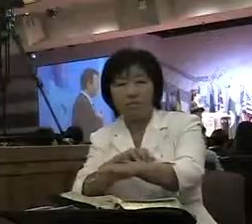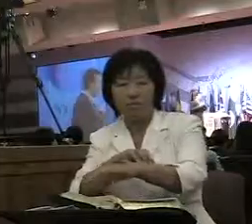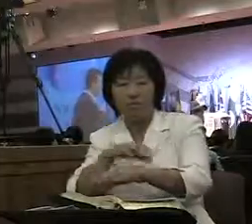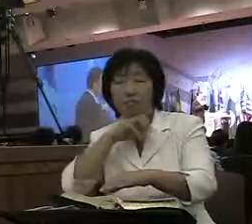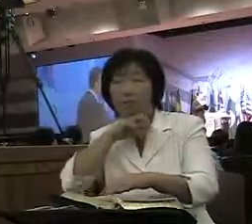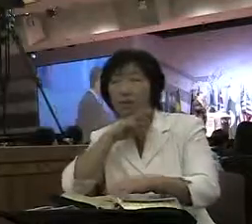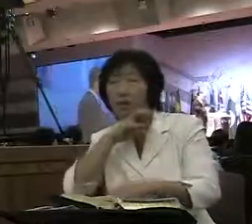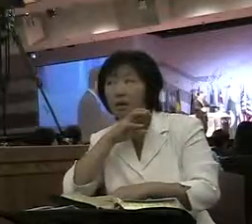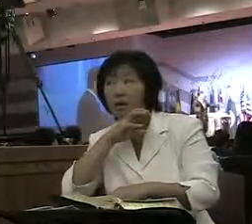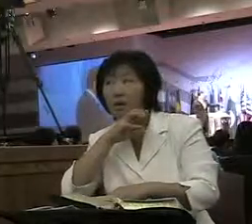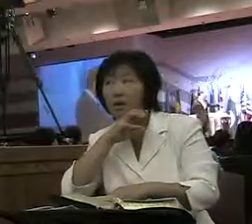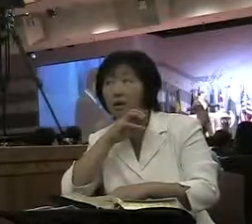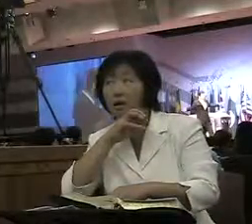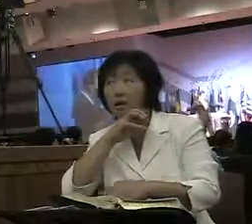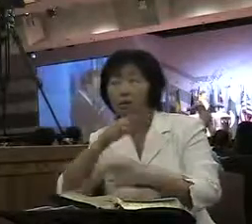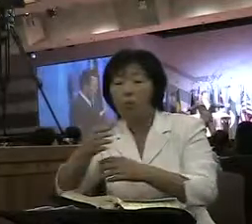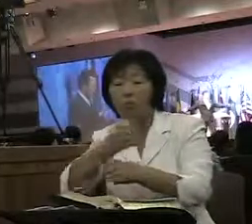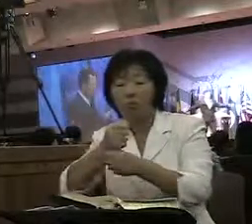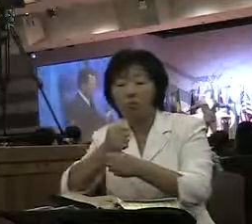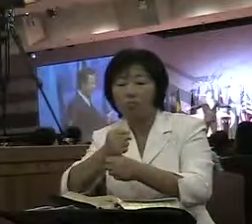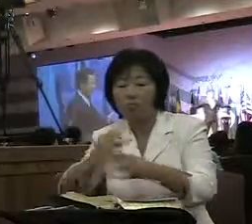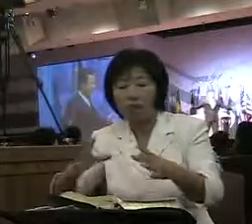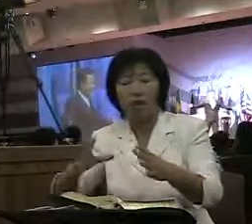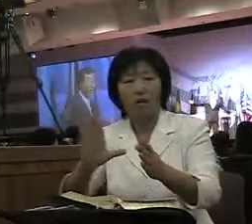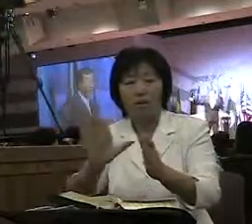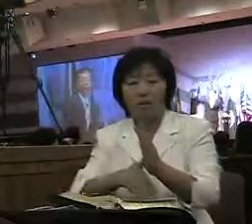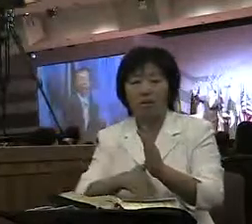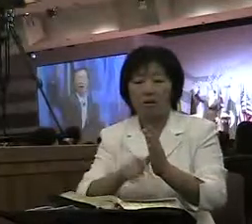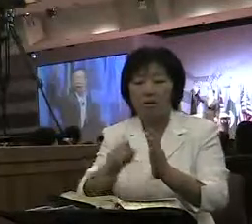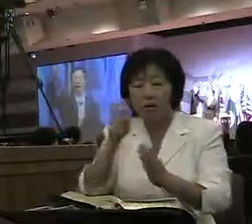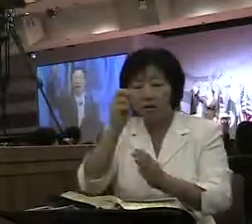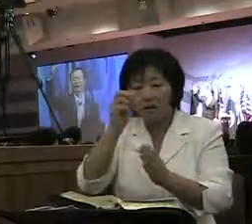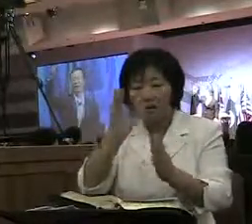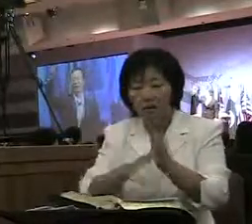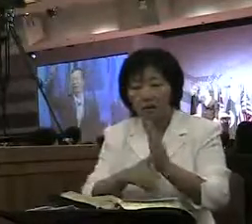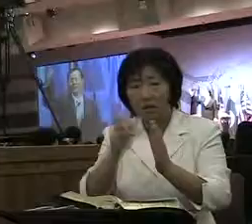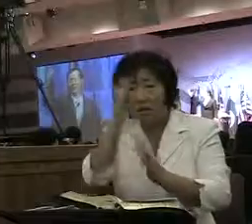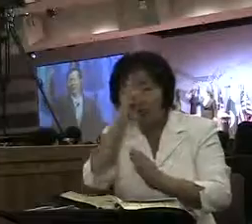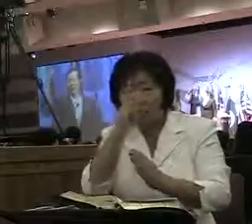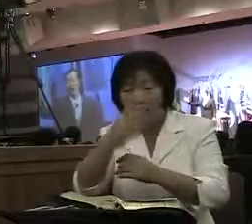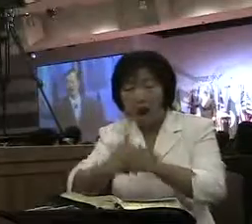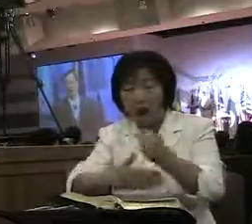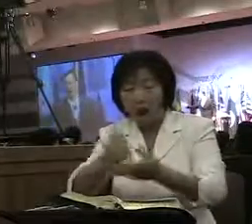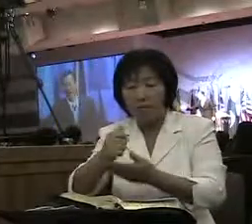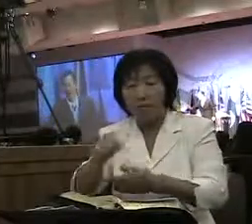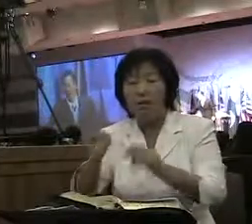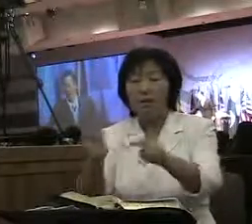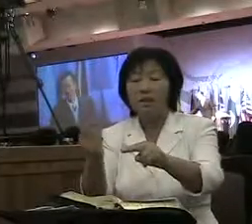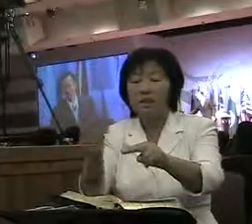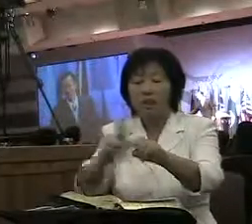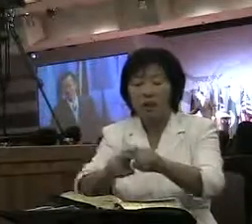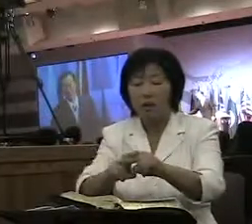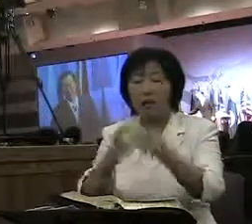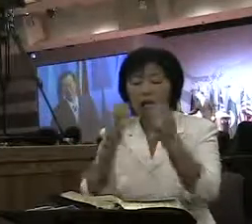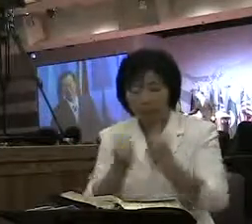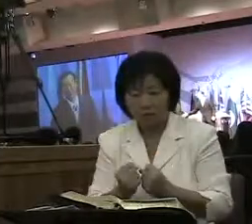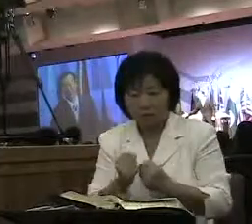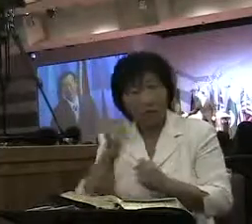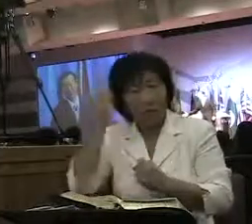때, 불평의 보따리를 막 그냥 풀렀을 때, 그때 갑자기 하나님이 이 자리에도 임재하고 계심을